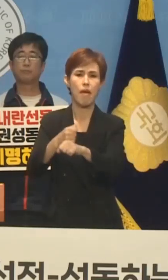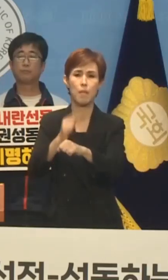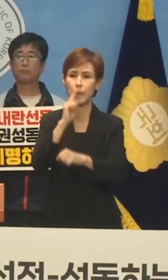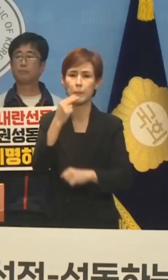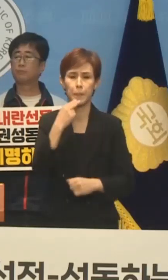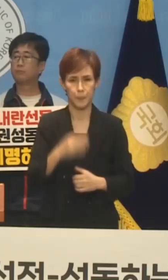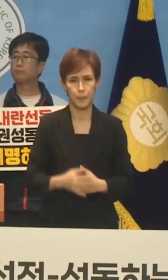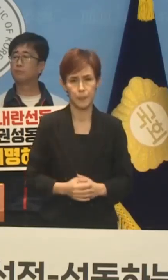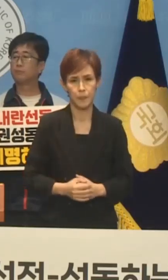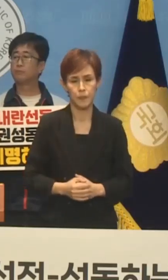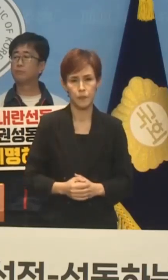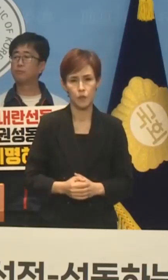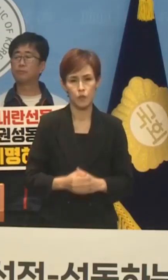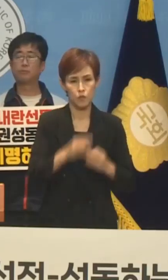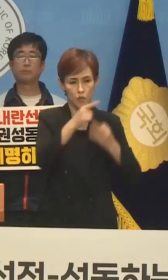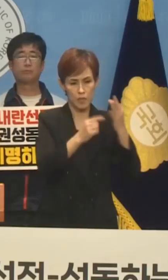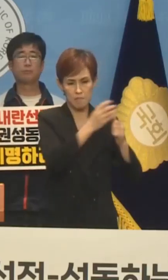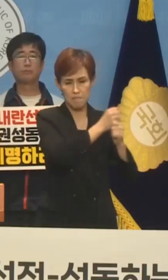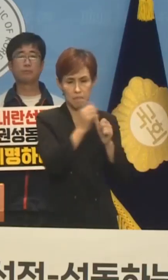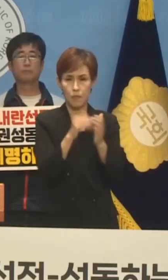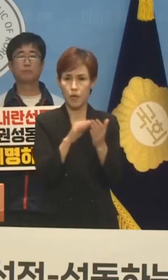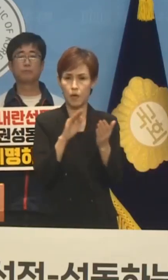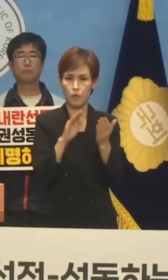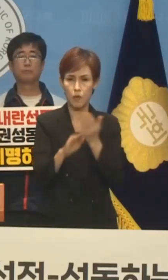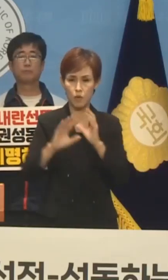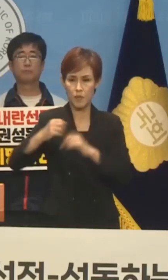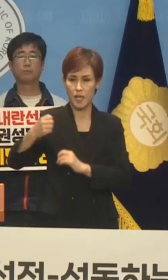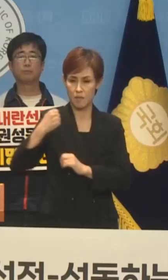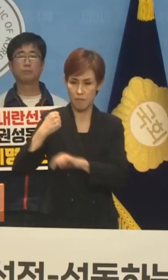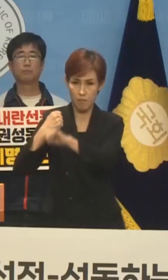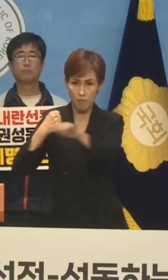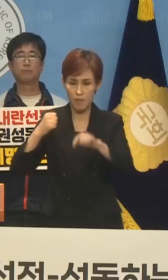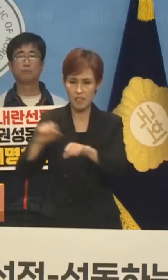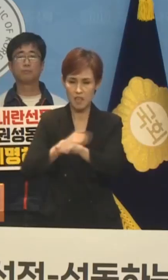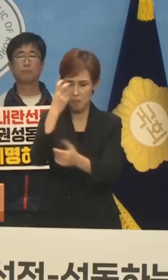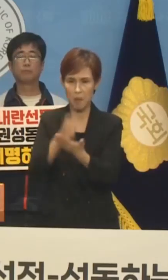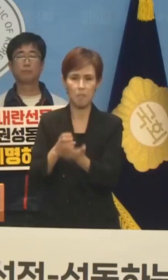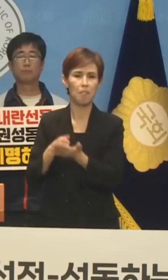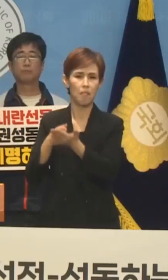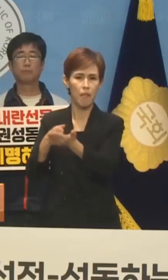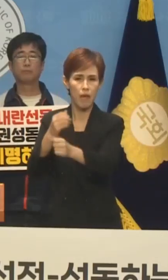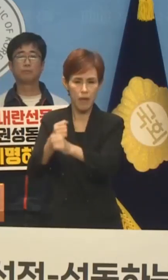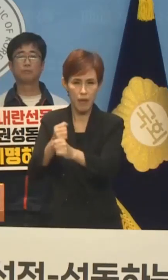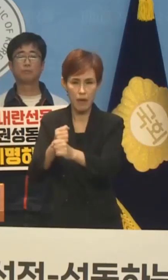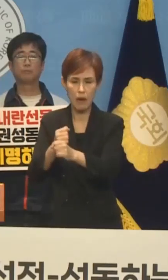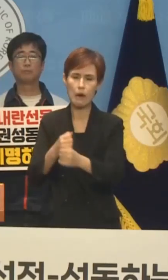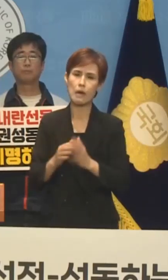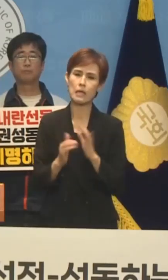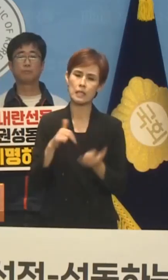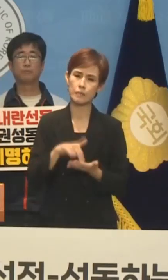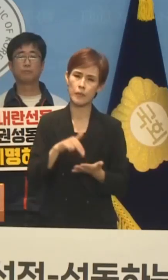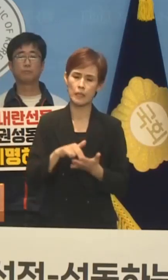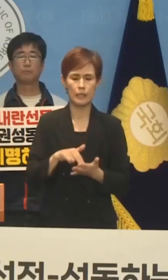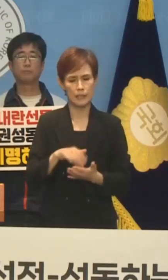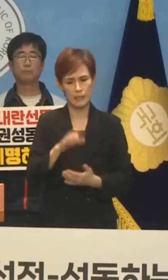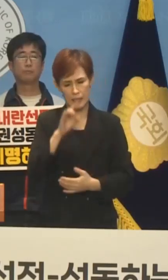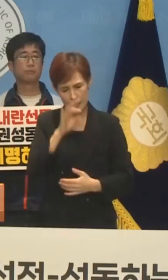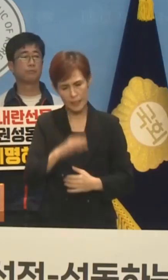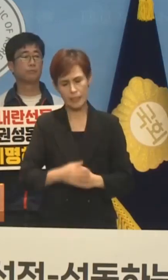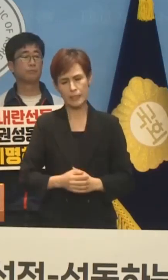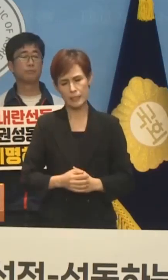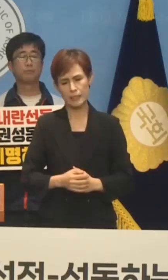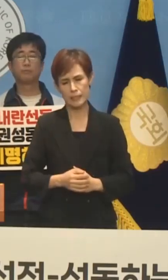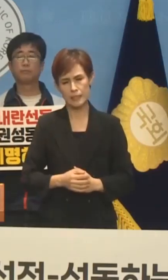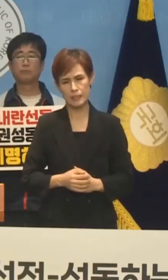없었다. 윤석열이 체포된 이후에는 국민의힘 자체 특검법 발의를 두고 한 인간으로서 해선 안 되는